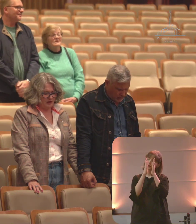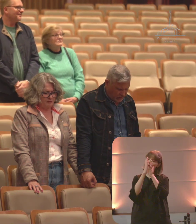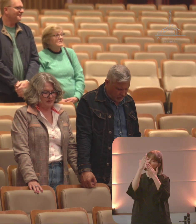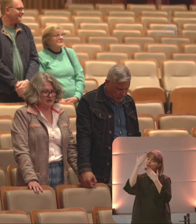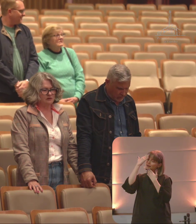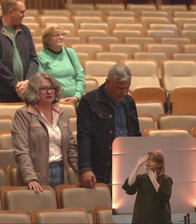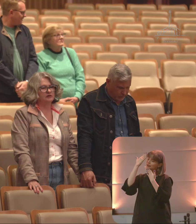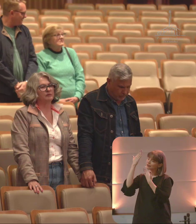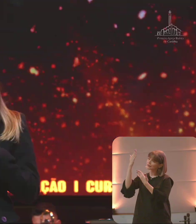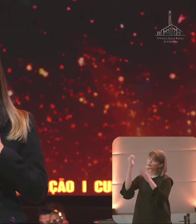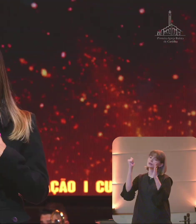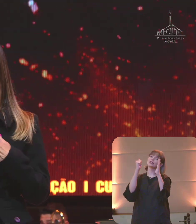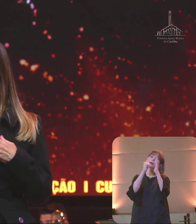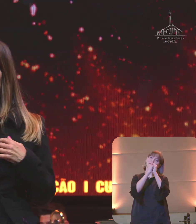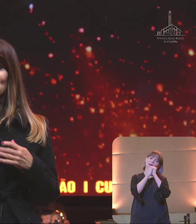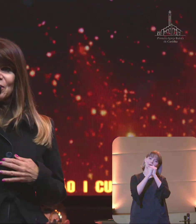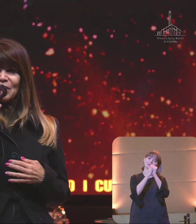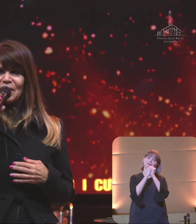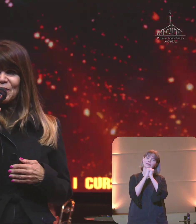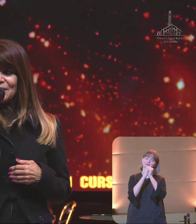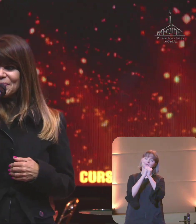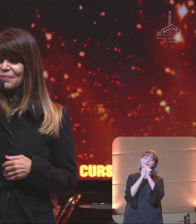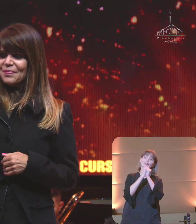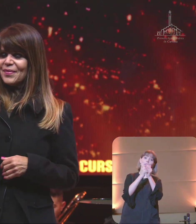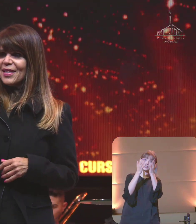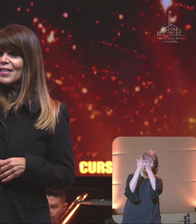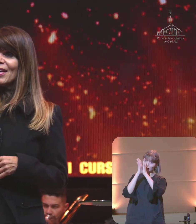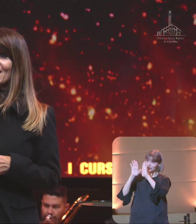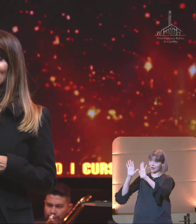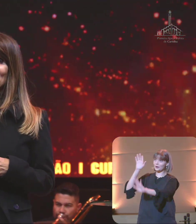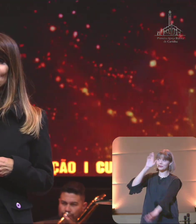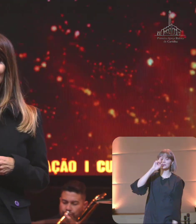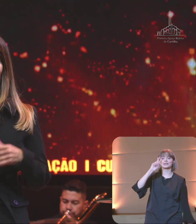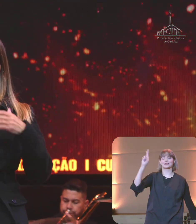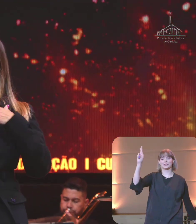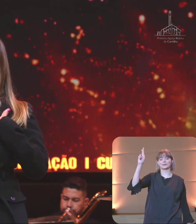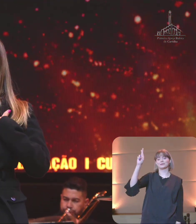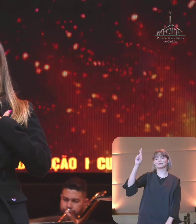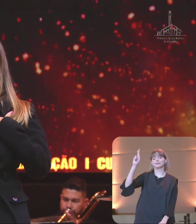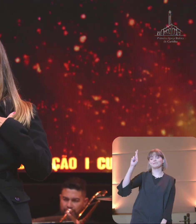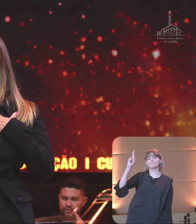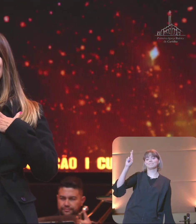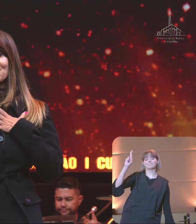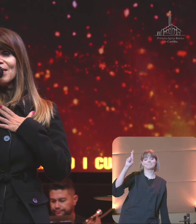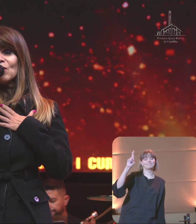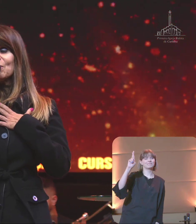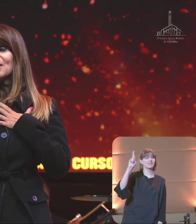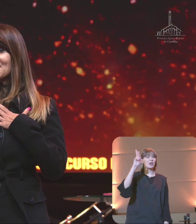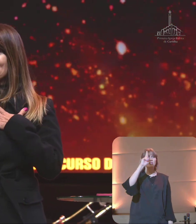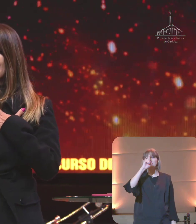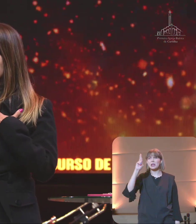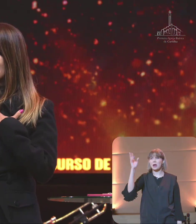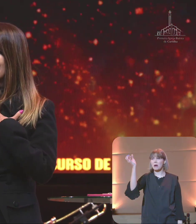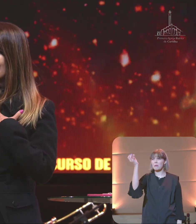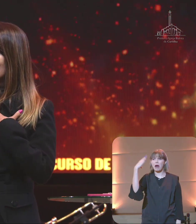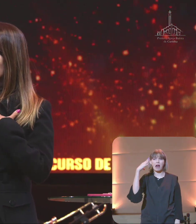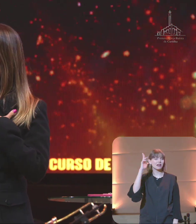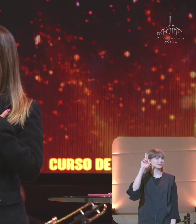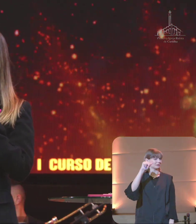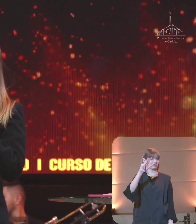Amém. Amém. Vamos adorar o Senhor, declarando, Ele nunca nos deixa. E você pode ter